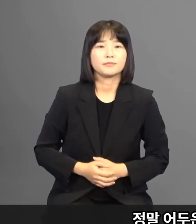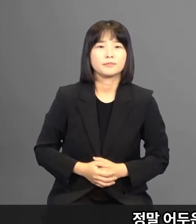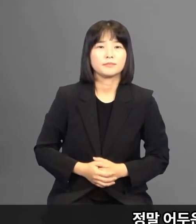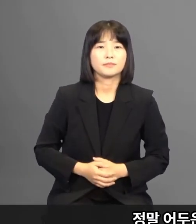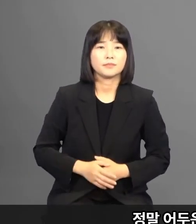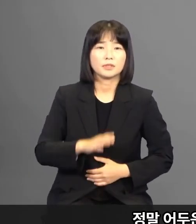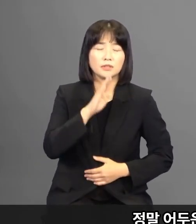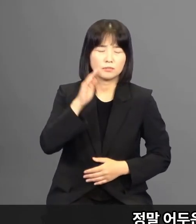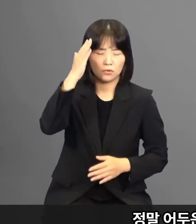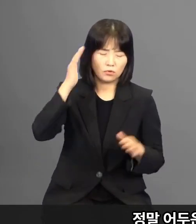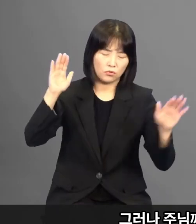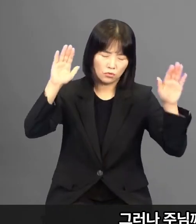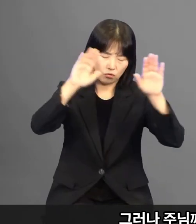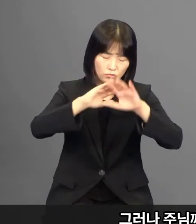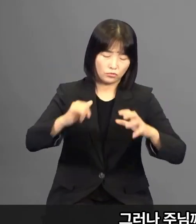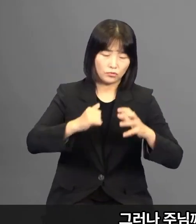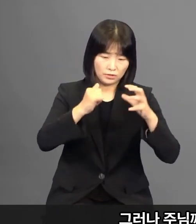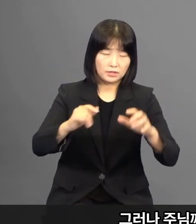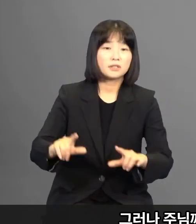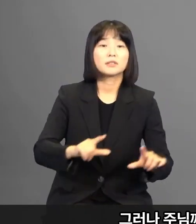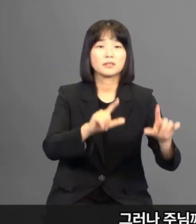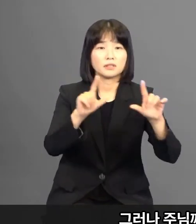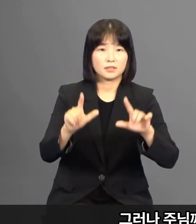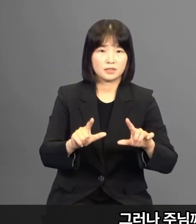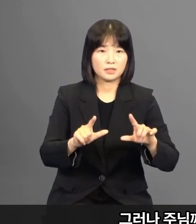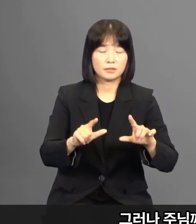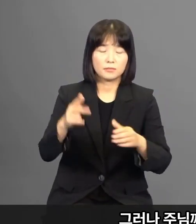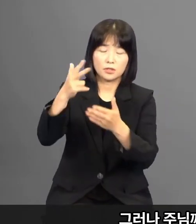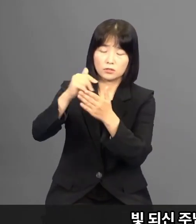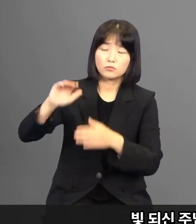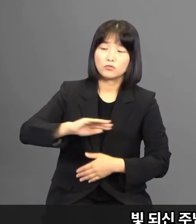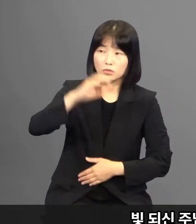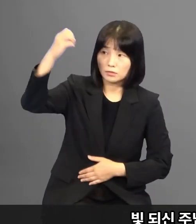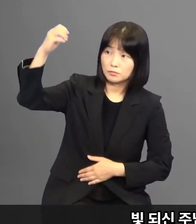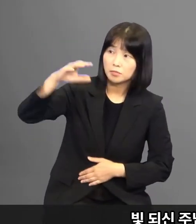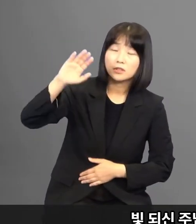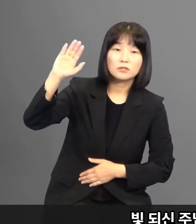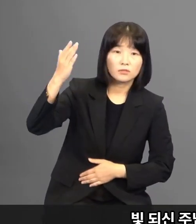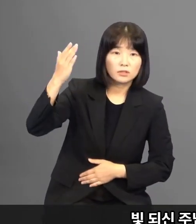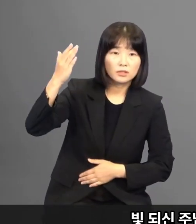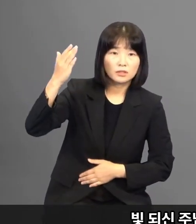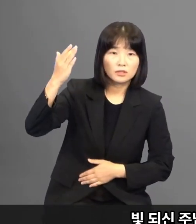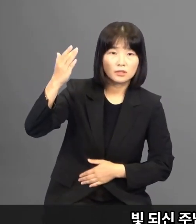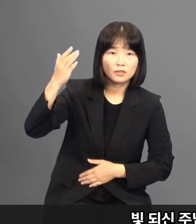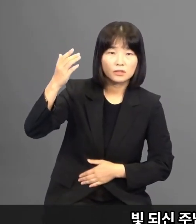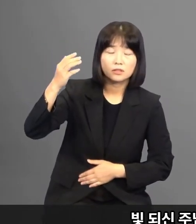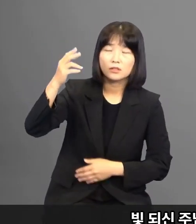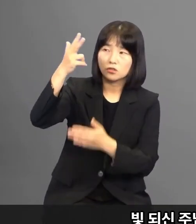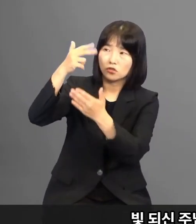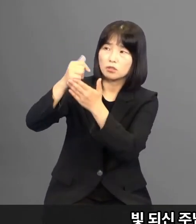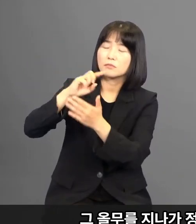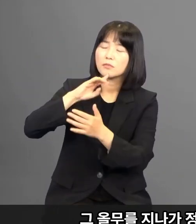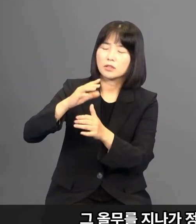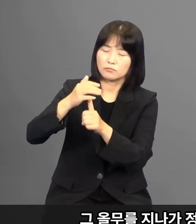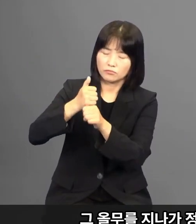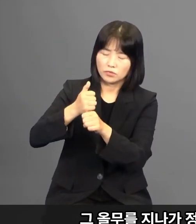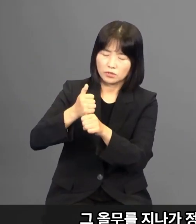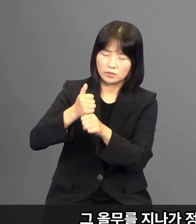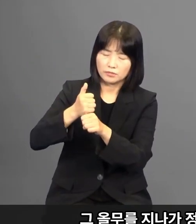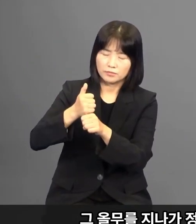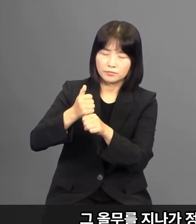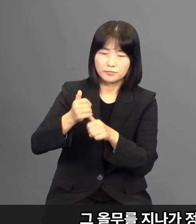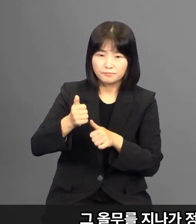정말 어두운 세상을 살고 있습니다. 그러나 주님께서 우리의 빛이 되시니까 빛 대신 주님만 붙잡고 나아갈 때에 그